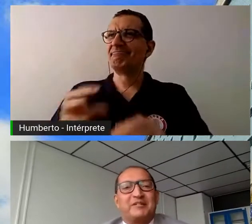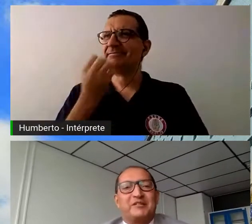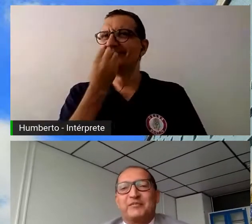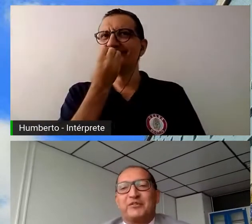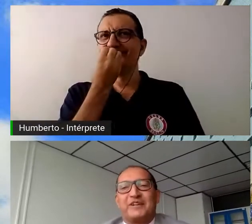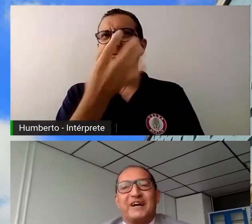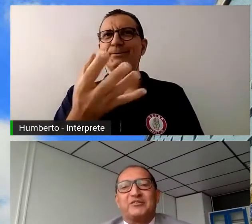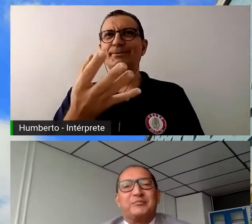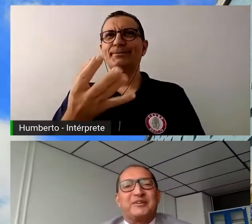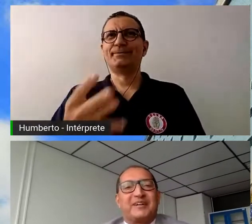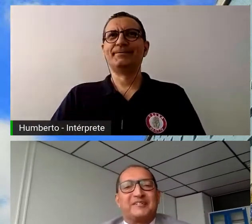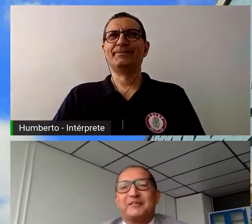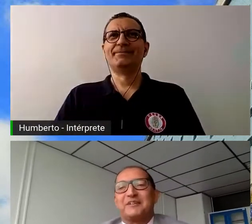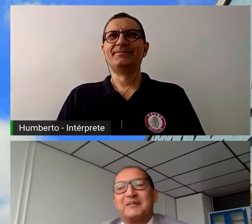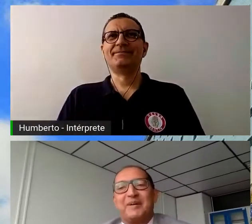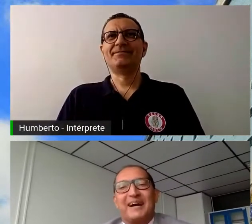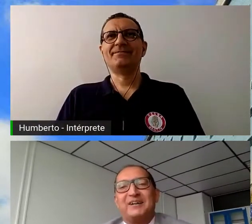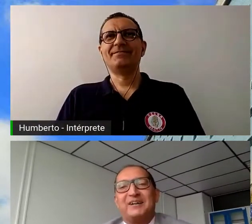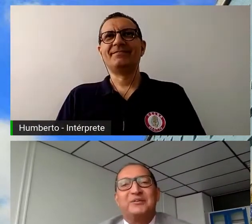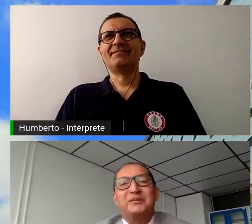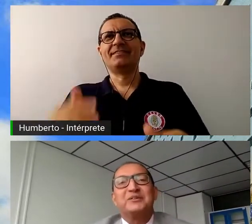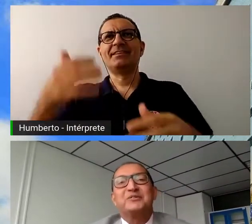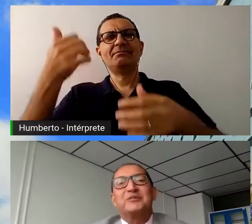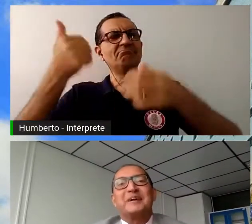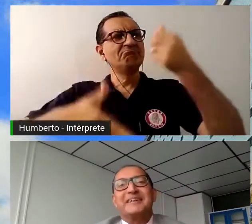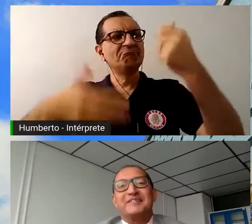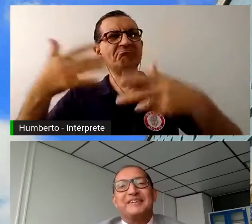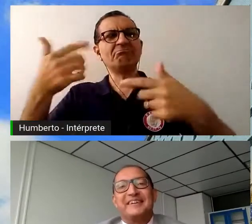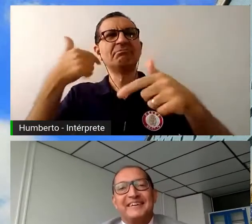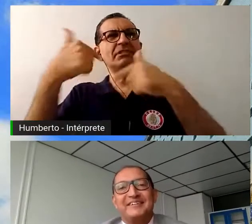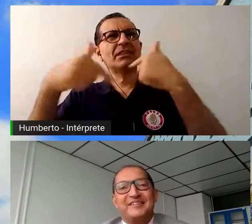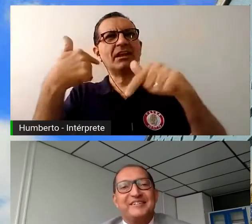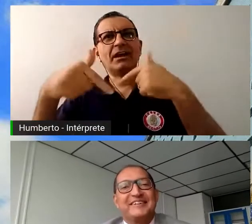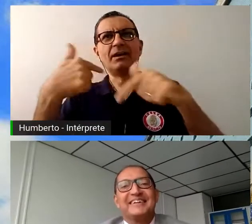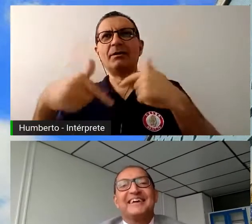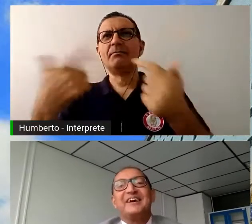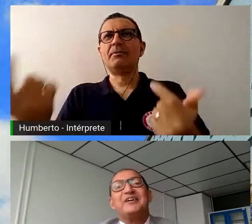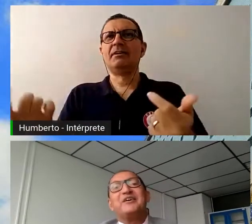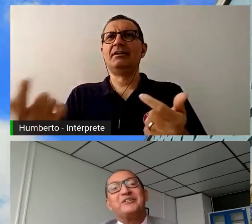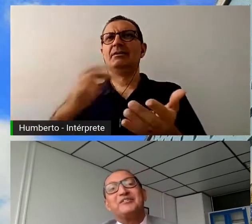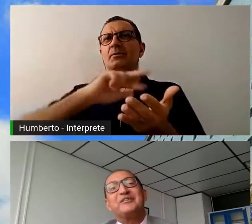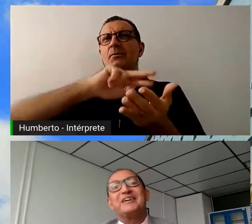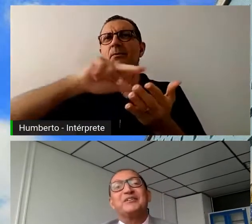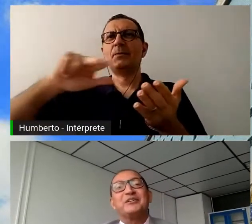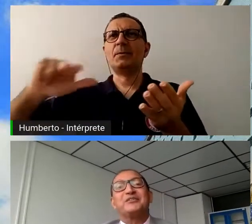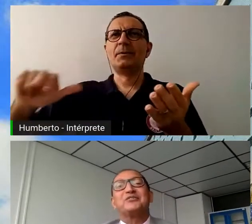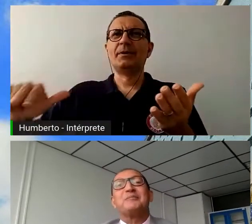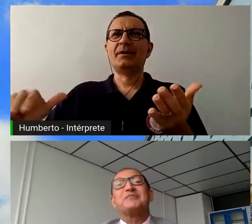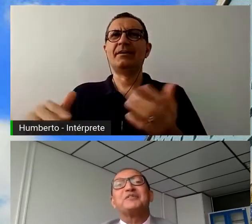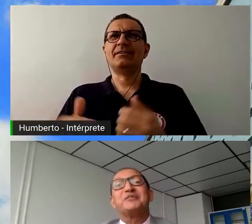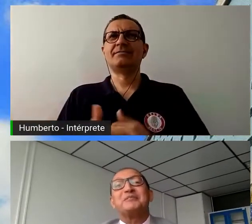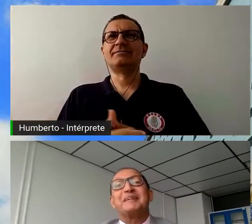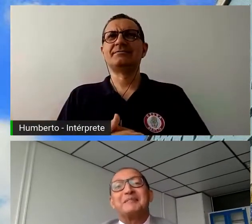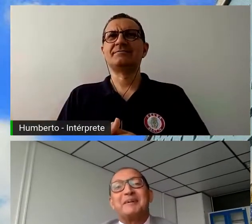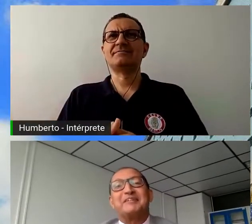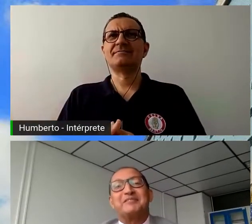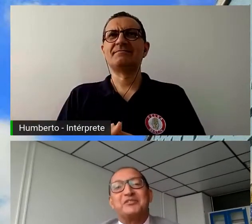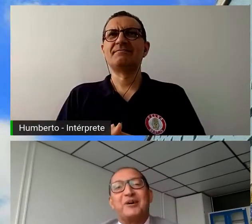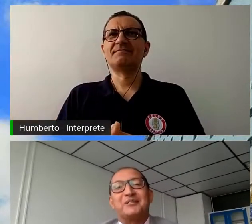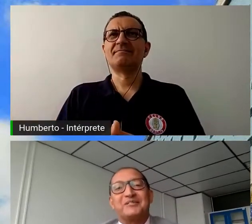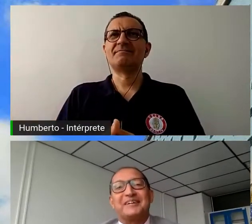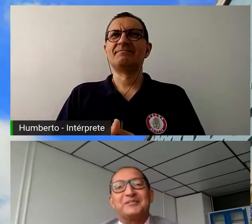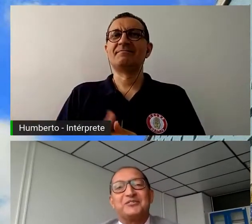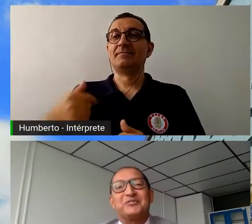a formação profissional, sobre a educação, trabalho, sobre as DPNs, né? Eu te digo aqui, eu sou professor de